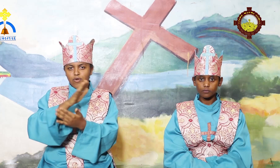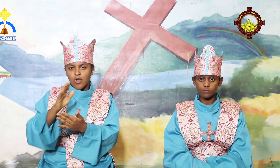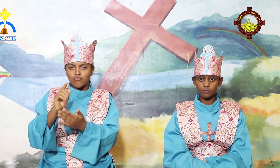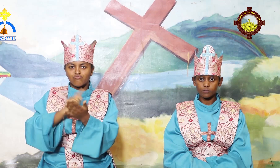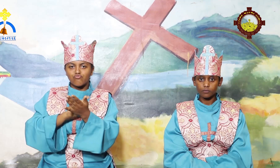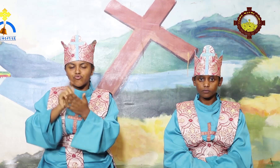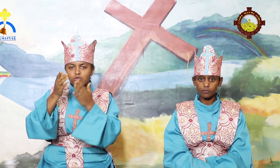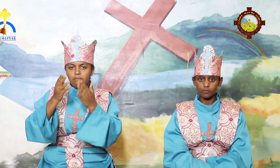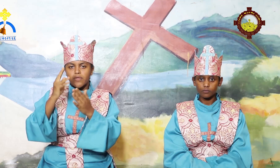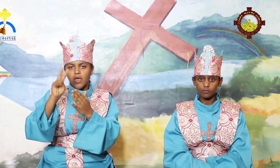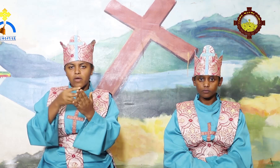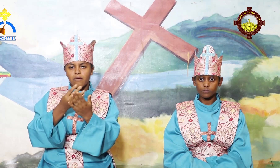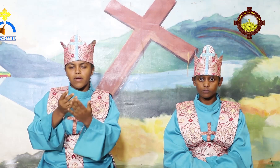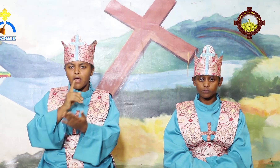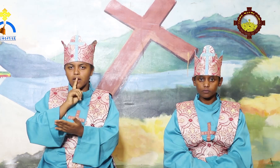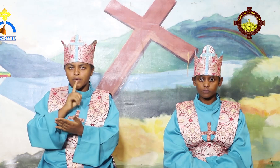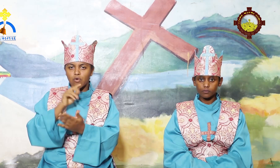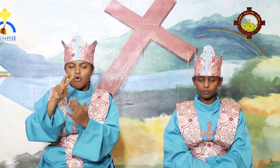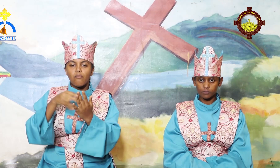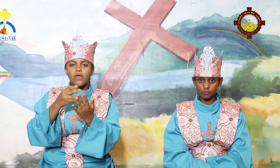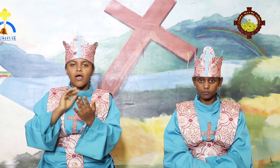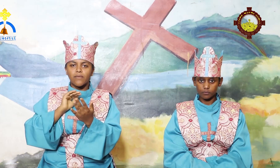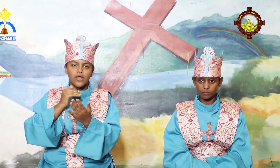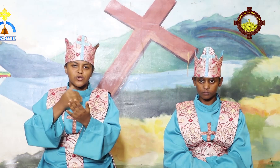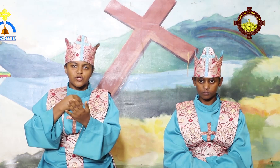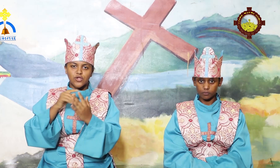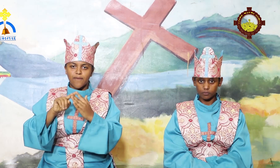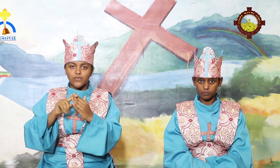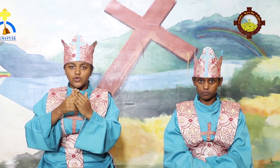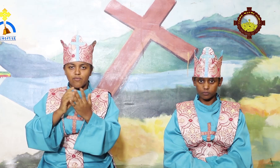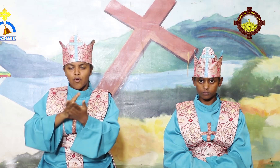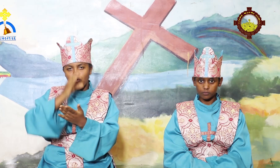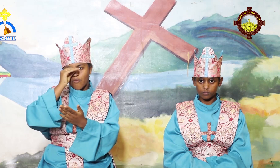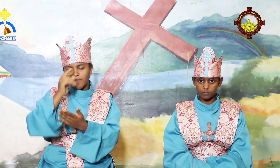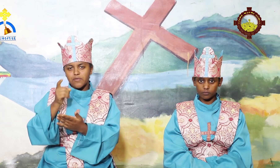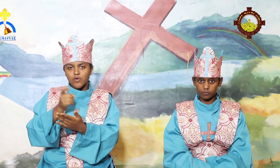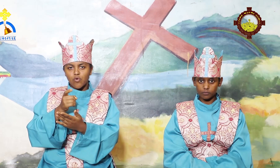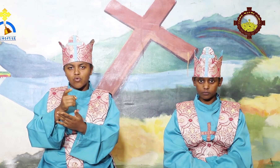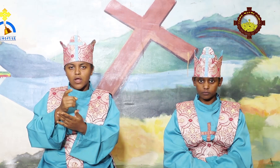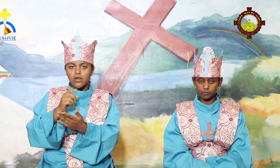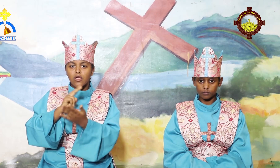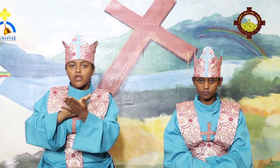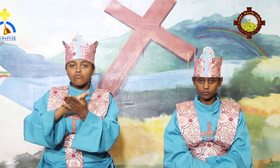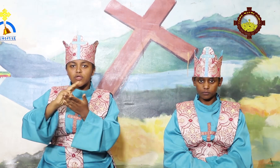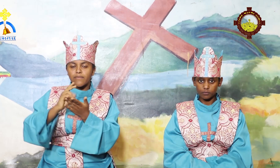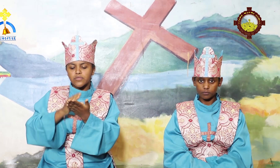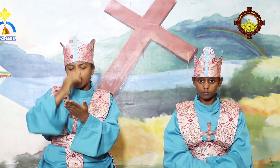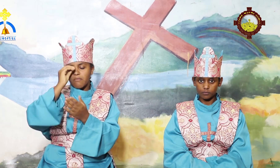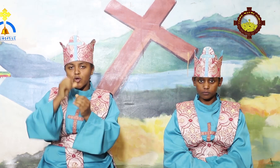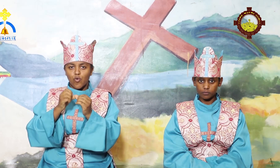የሚያቀርብላችሁ ሳምንታዊ መርሃ ግብር ነው። መርሃ ግብራችንን የምንጀምረው በትምህርት ይሆናል። ለሁለት ሳምንት ስንማረው